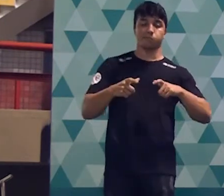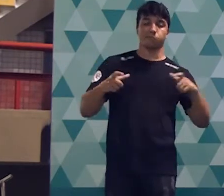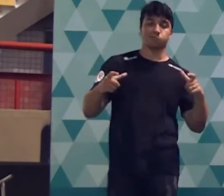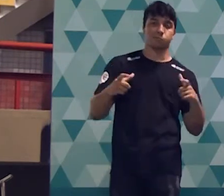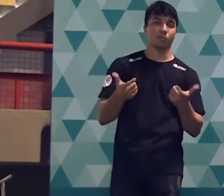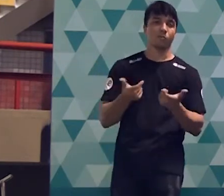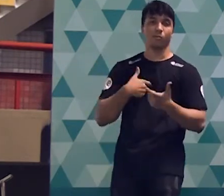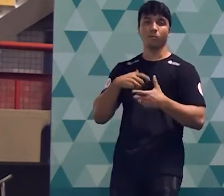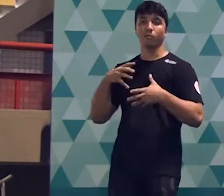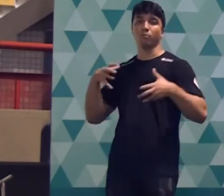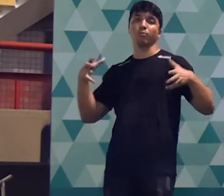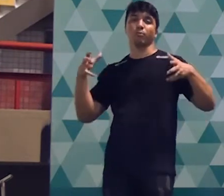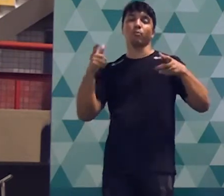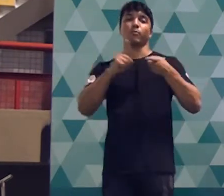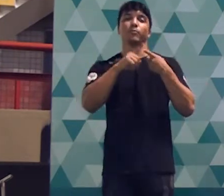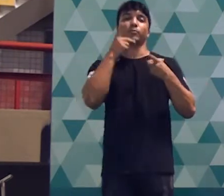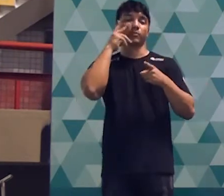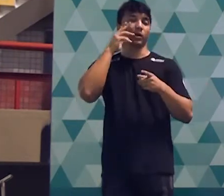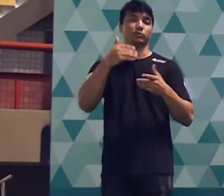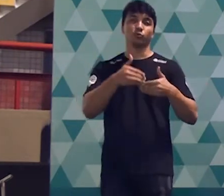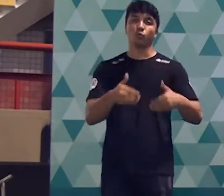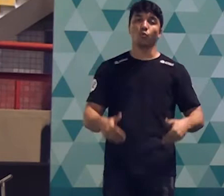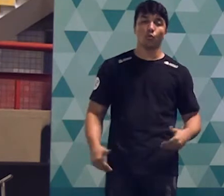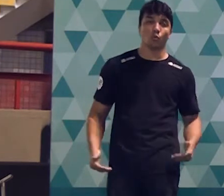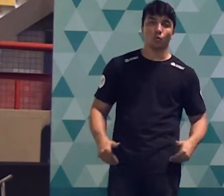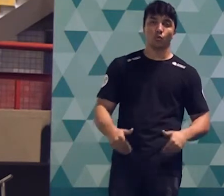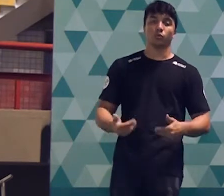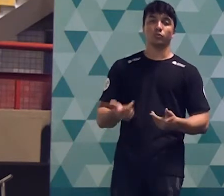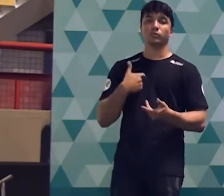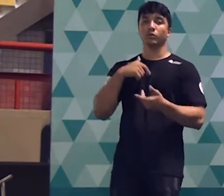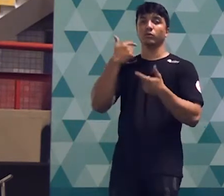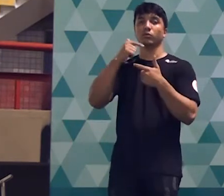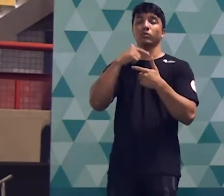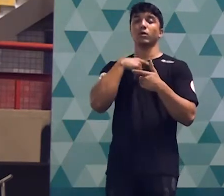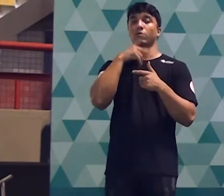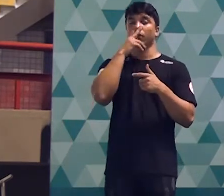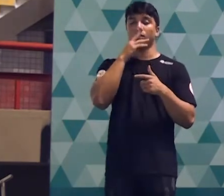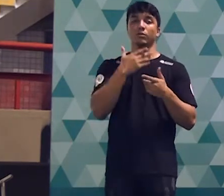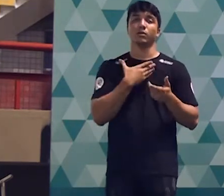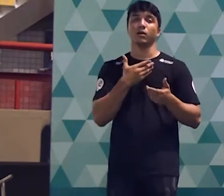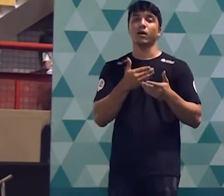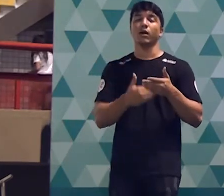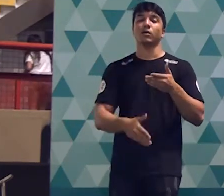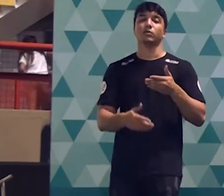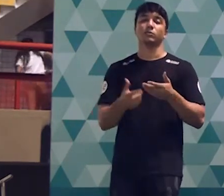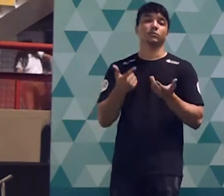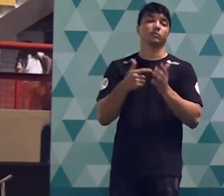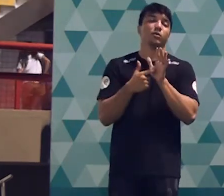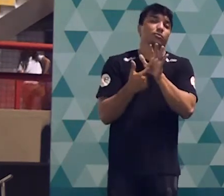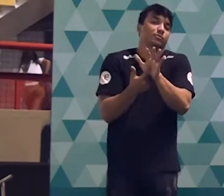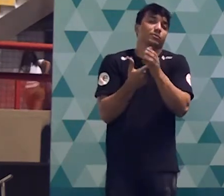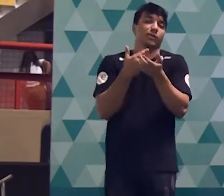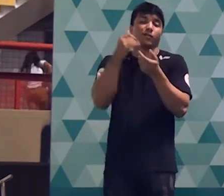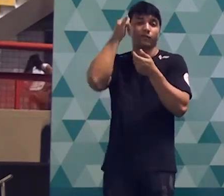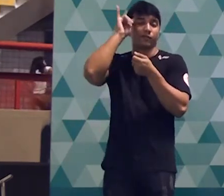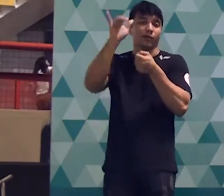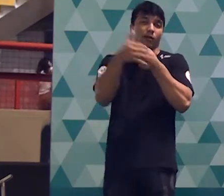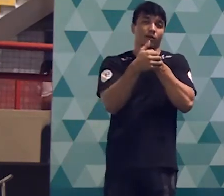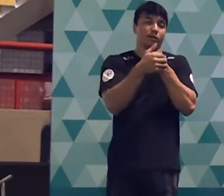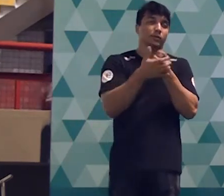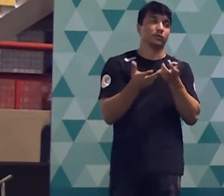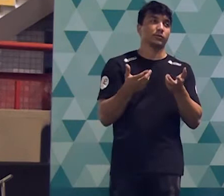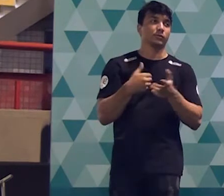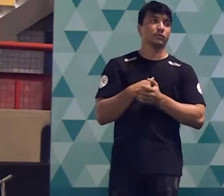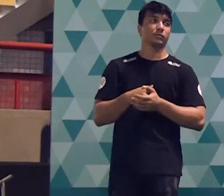bonitas, grossas, ela usa um short mais curtinho. Aqui não tem, vai de calça comprida para não mostrar. Ou seja,